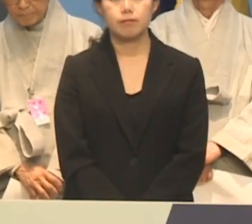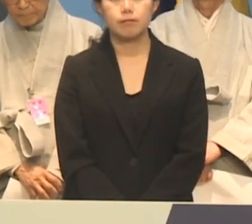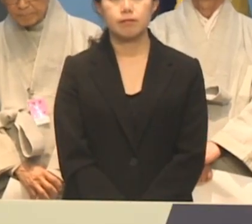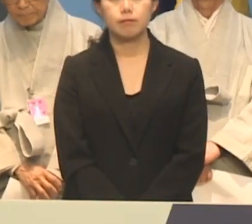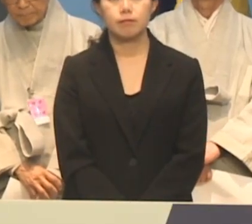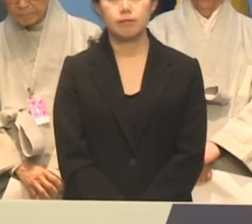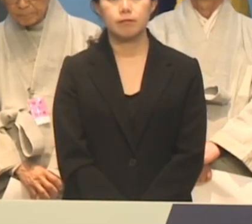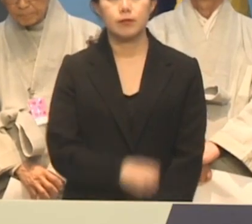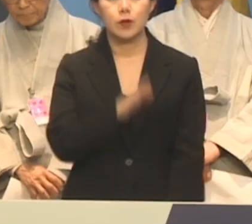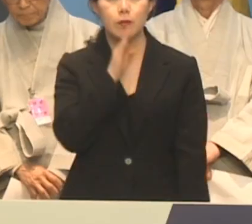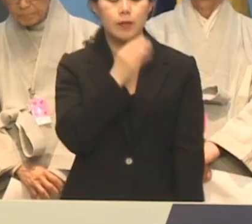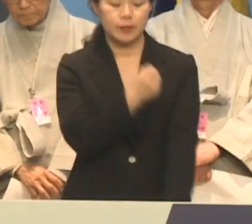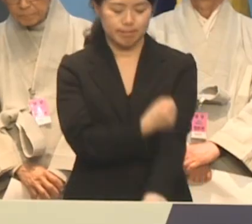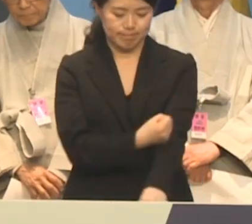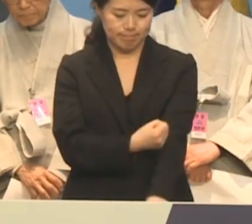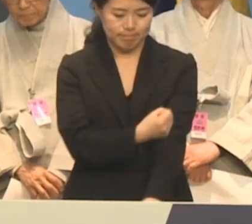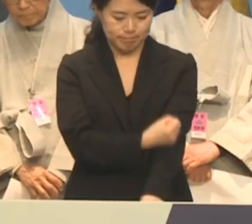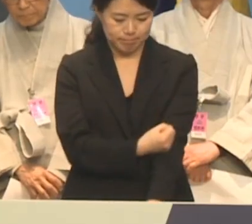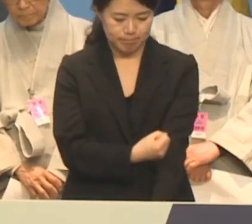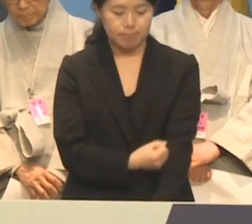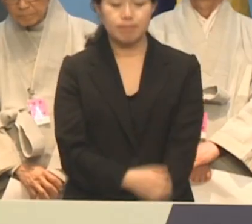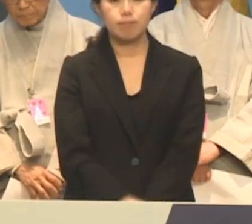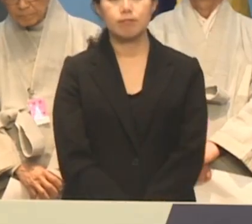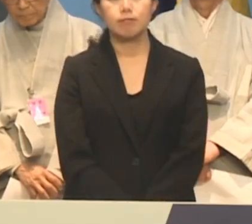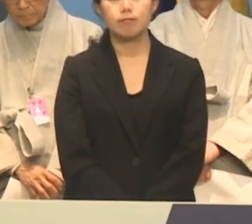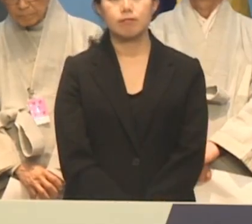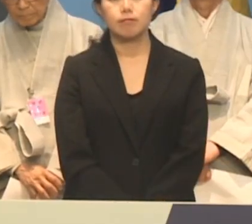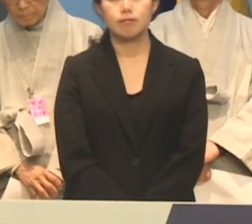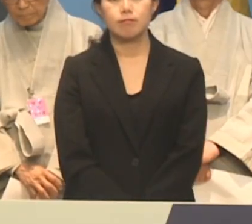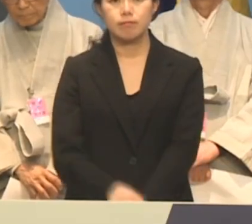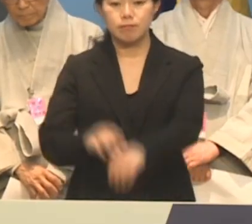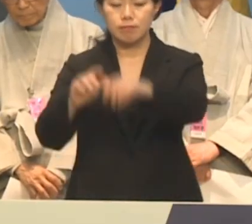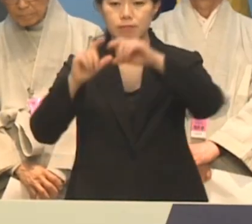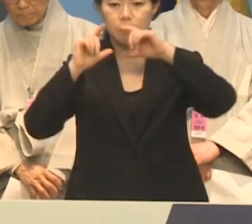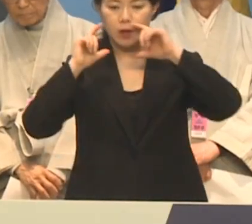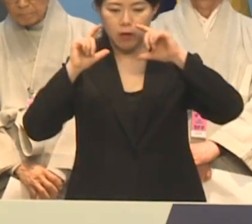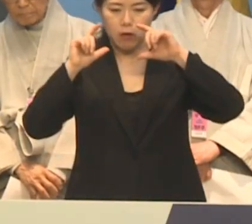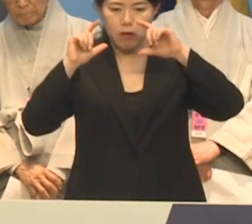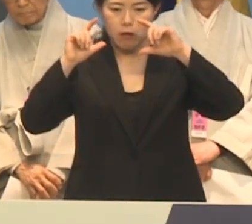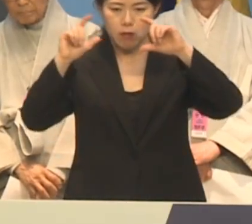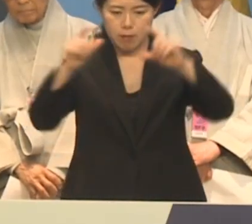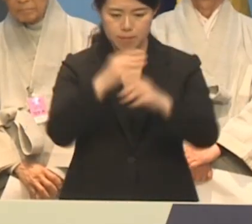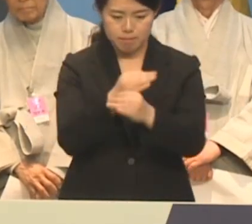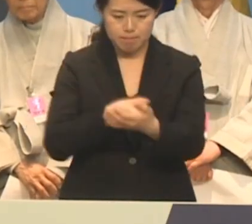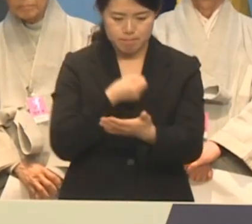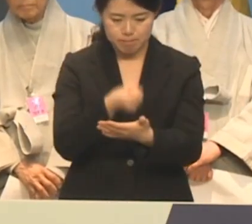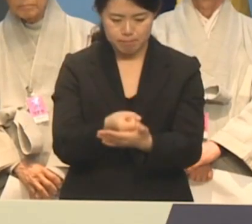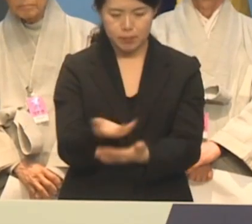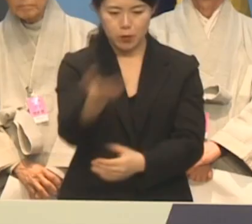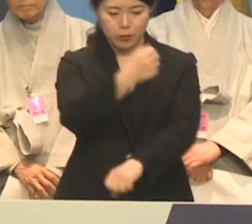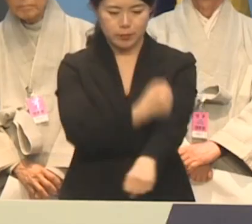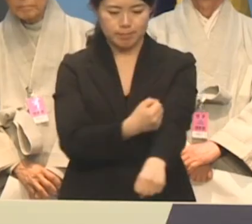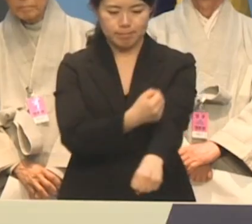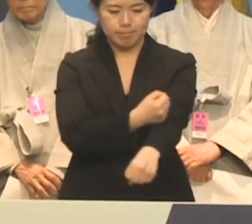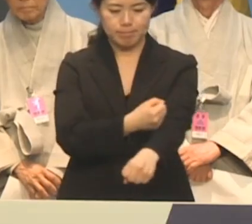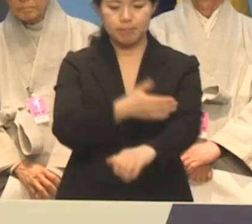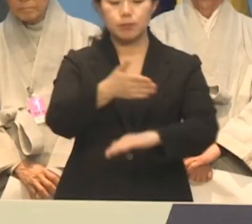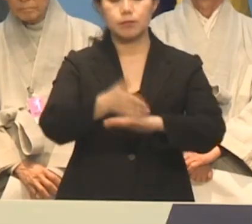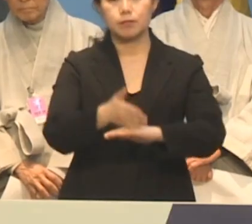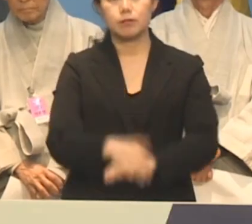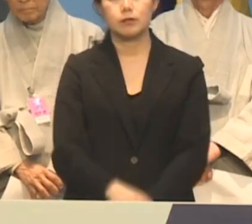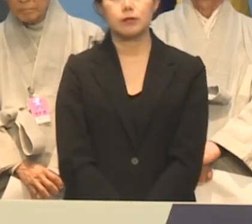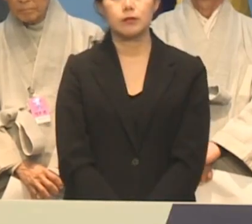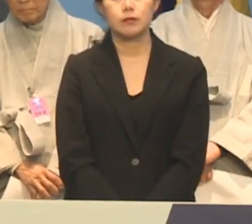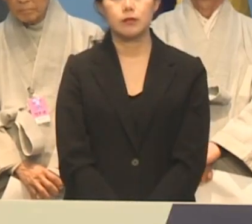참 애쓰셨습니다. 기업고 선고에 이른 재판관 여러분의 노고에 감사하지 않을 수